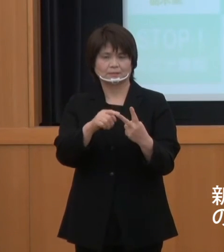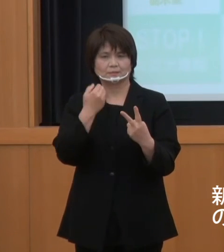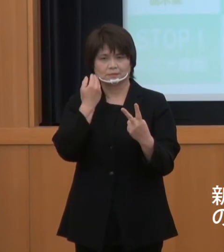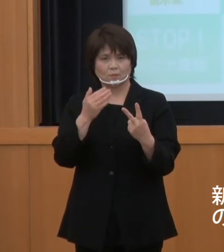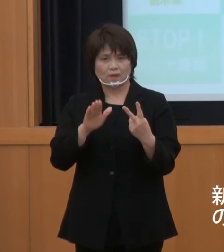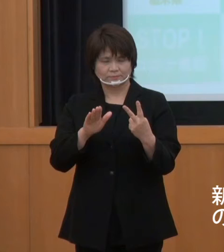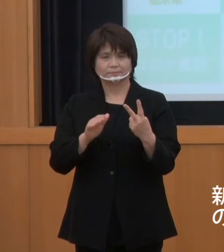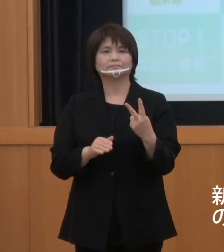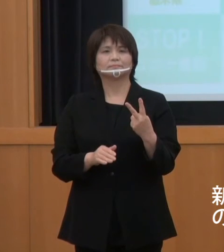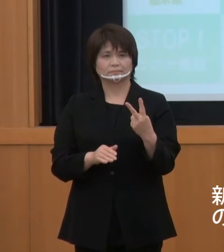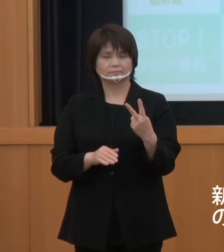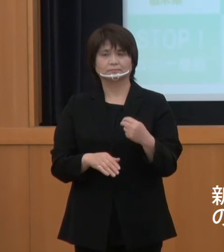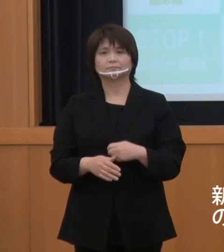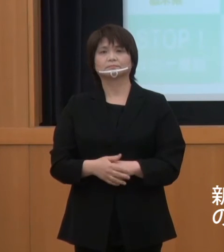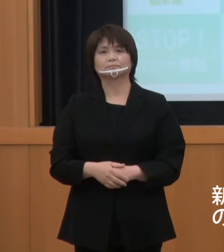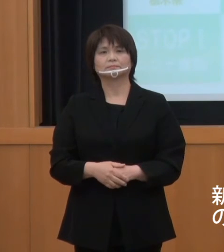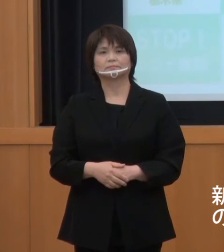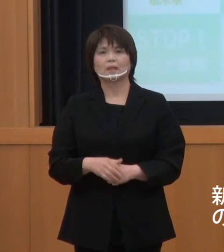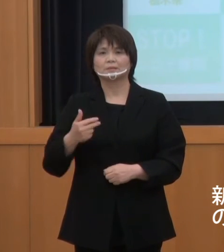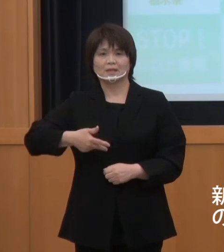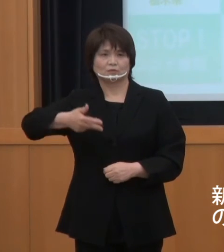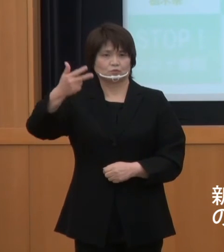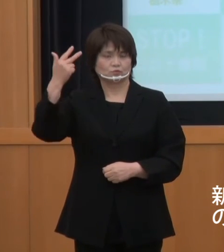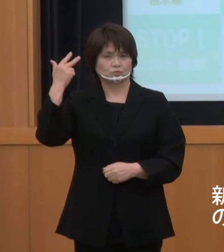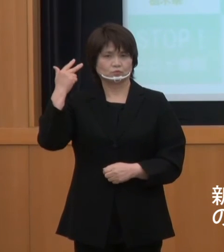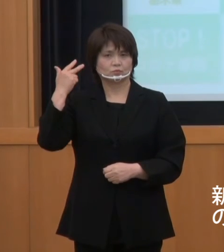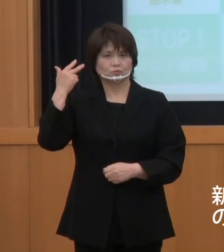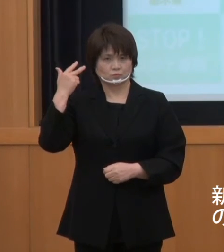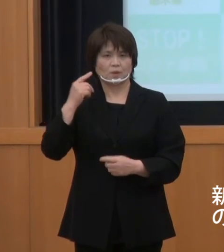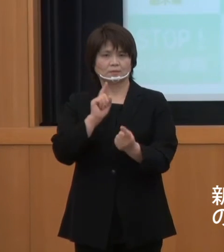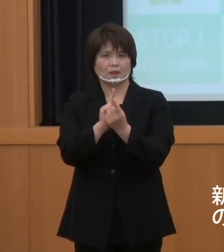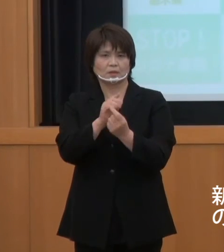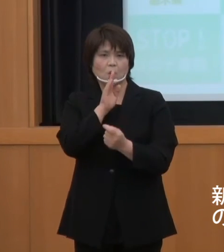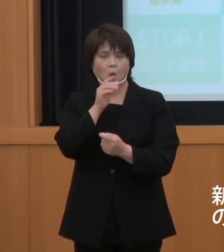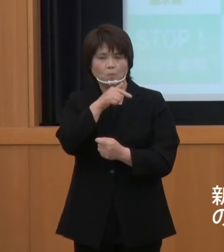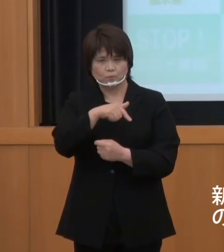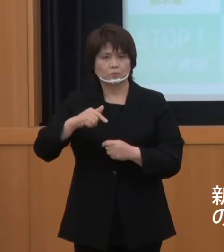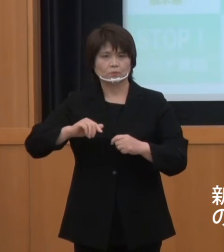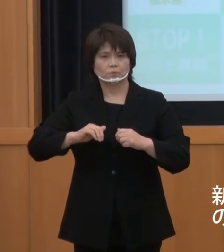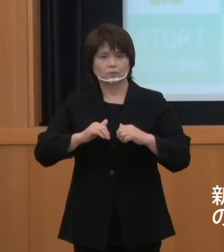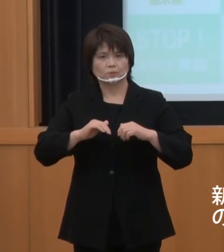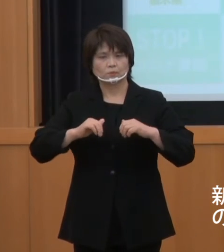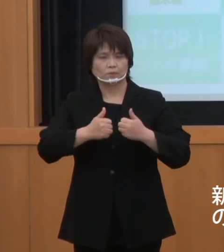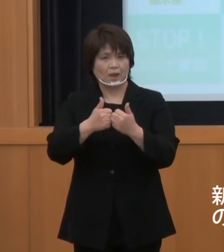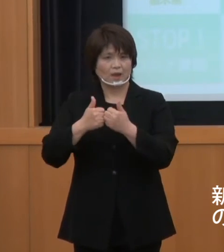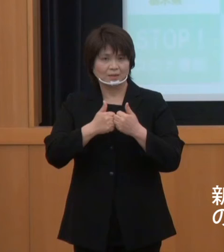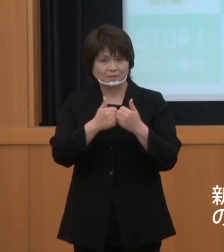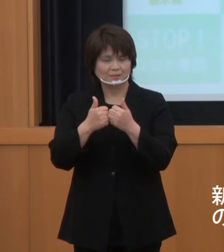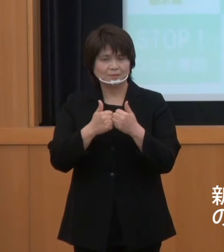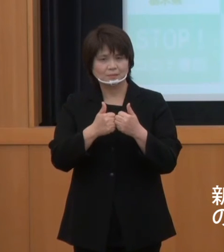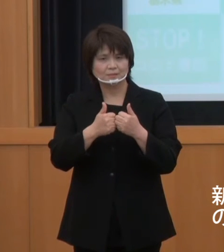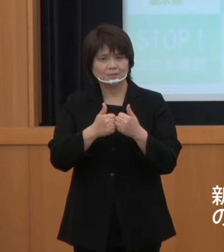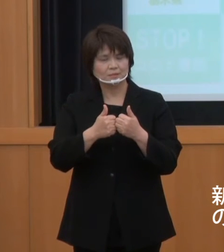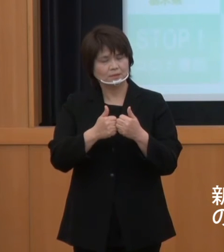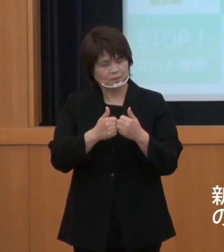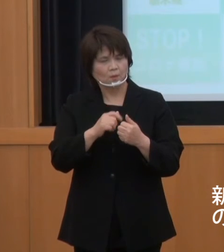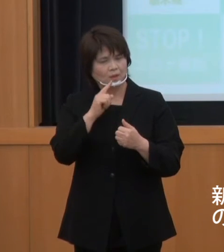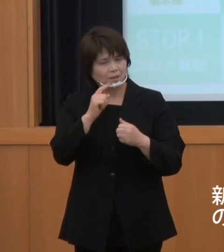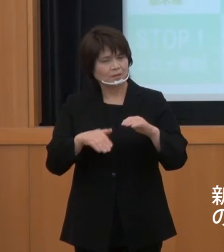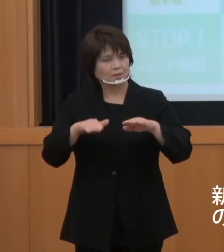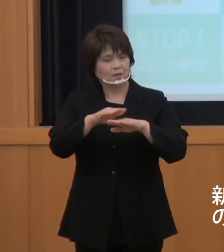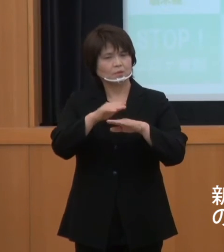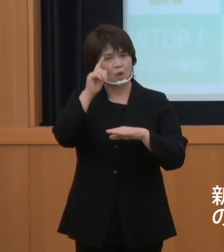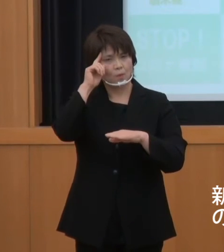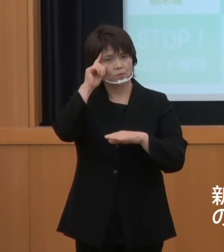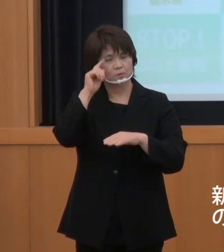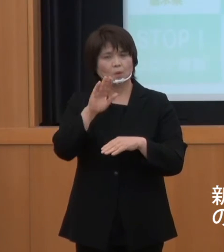。1つ目は先週の対策本部会議後の会見と重なる部分も多いかと思うんですが、